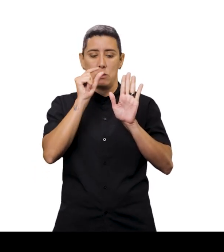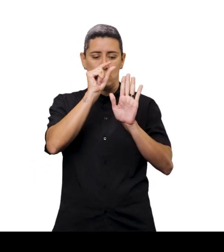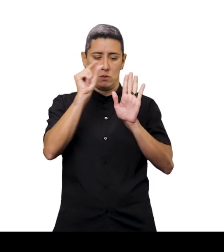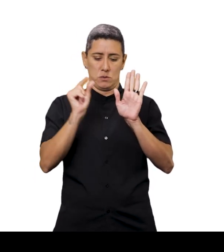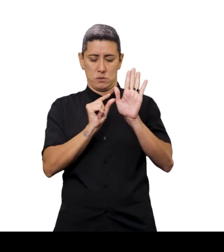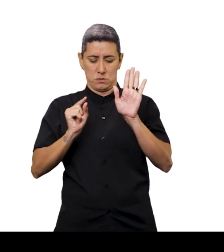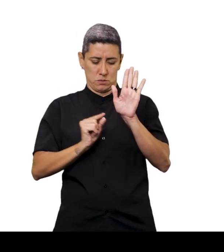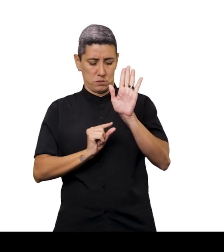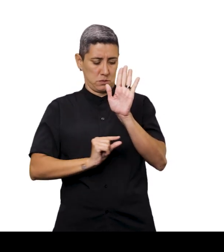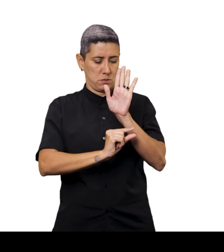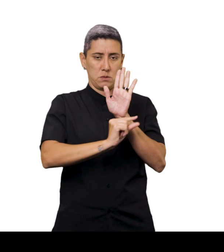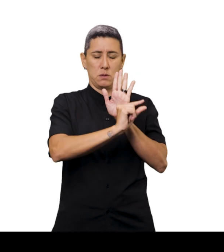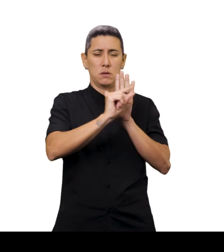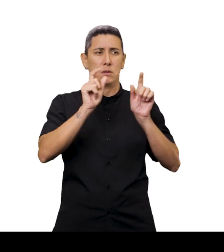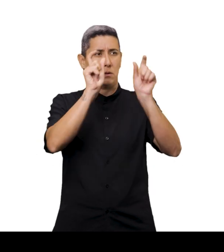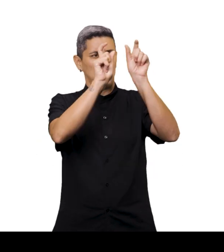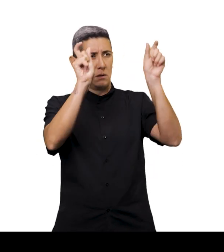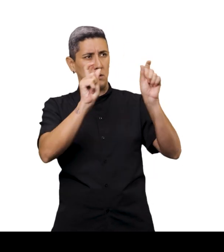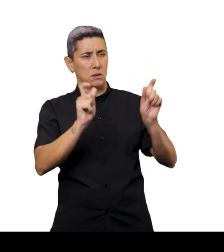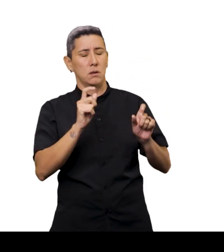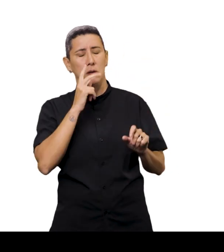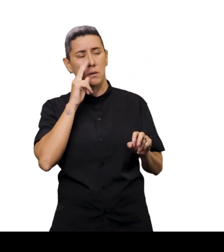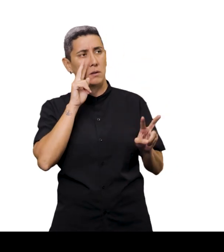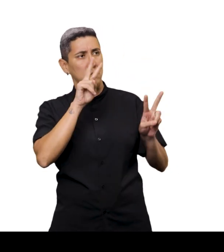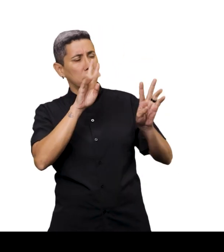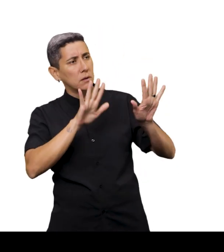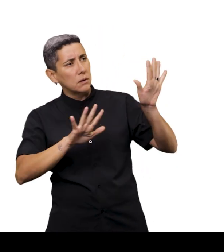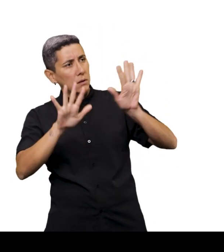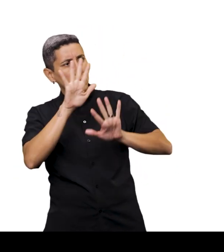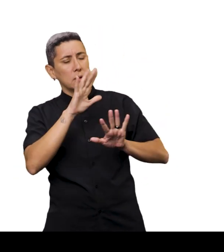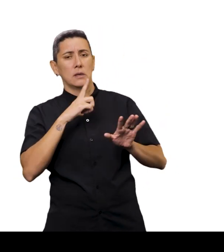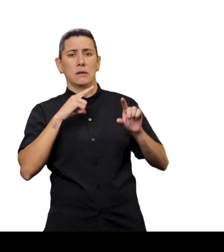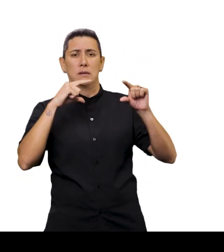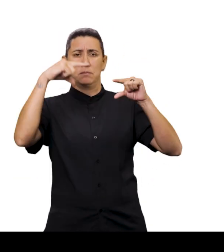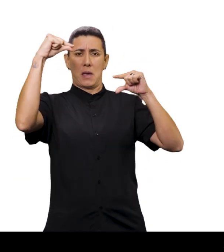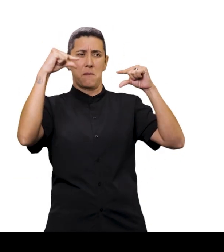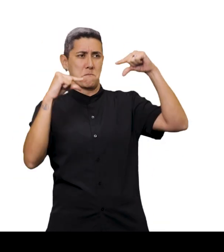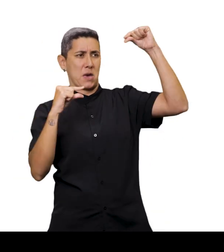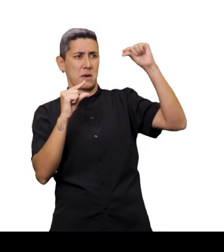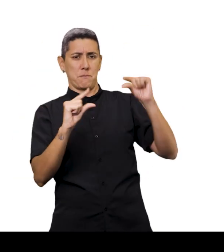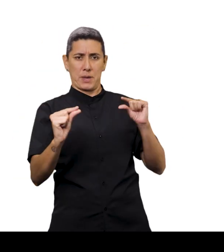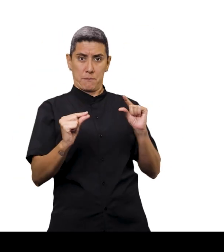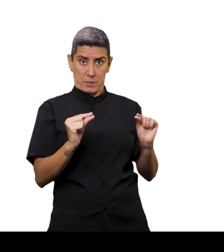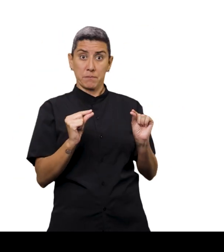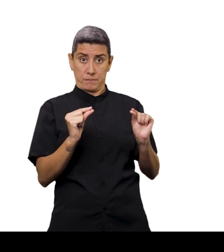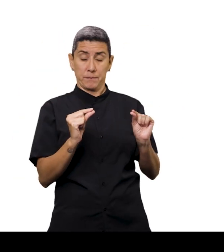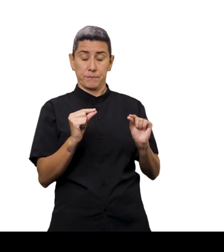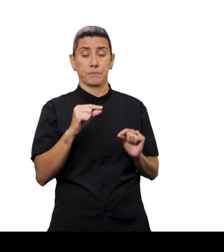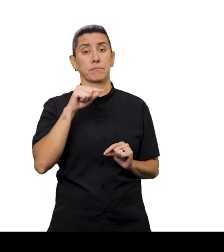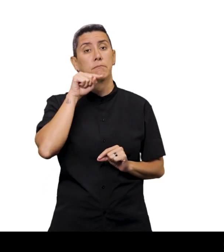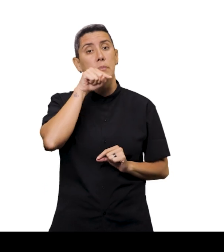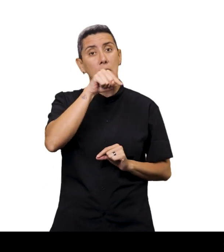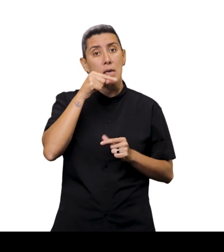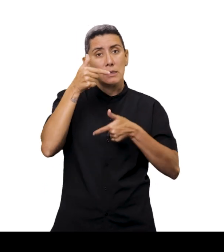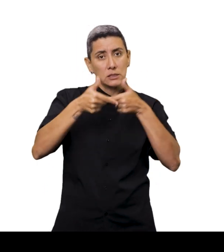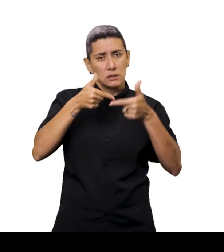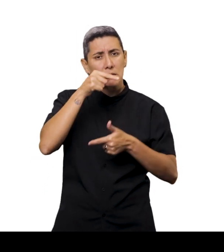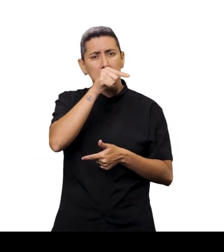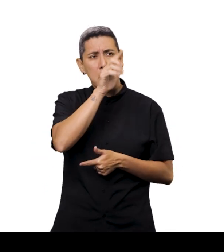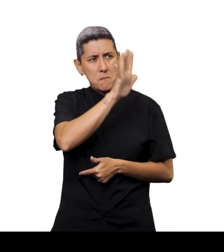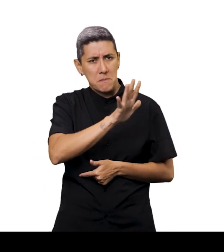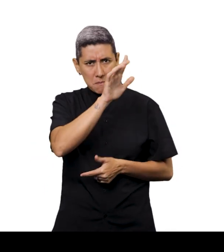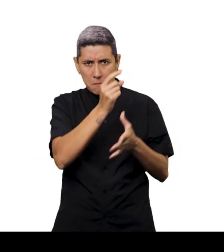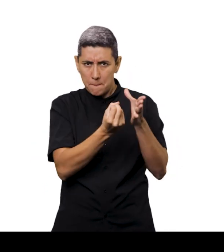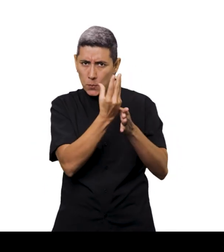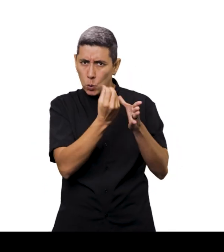vermelho acompanha o formato das palavras, criando um contorno dinâmico e pontiagudo. Sobre esse trabalho,